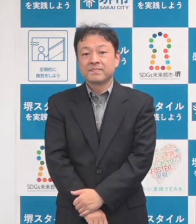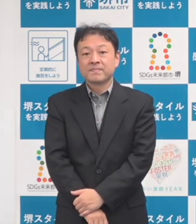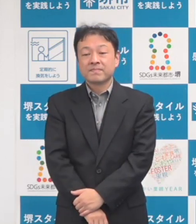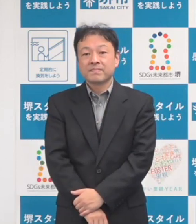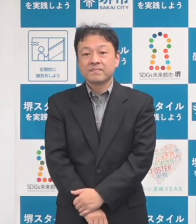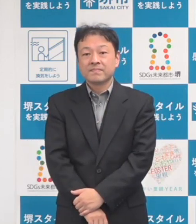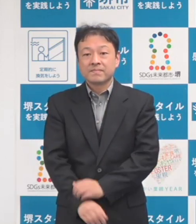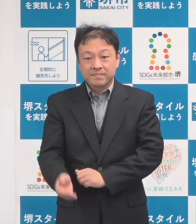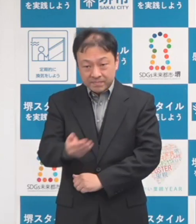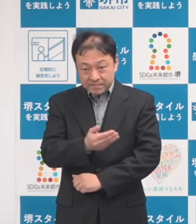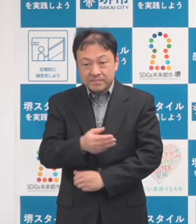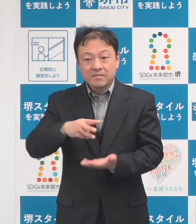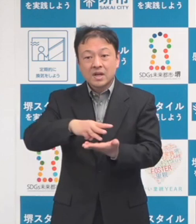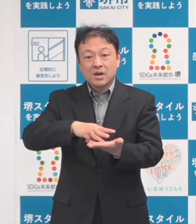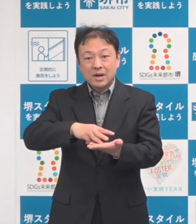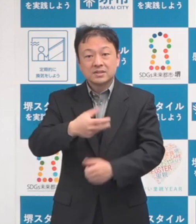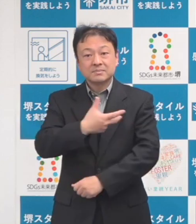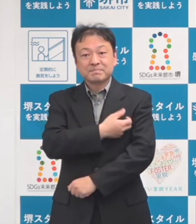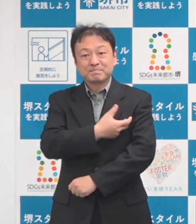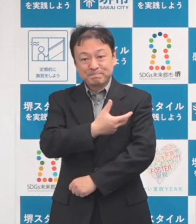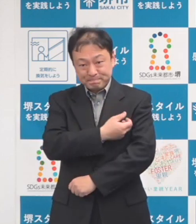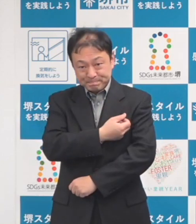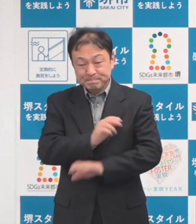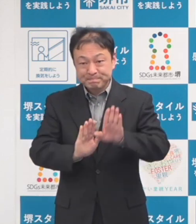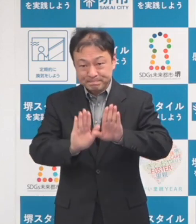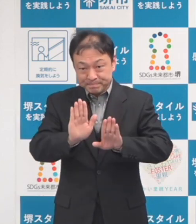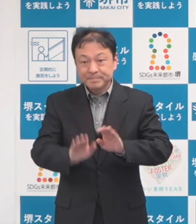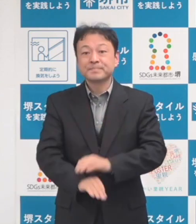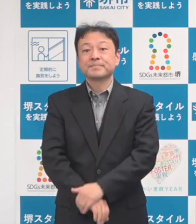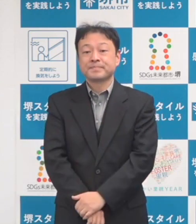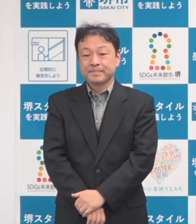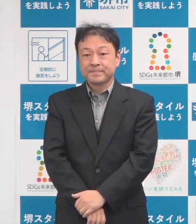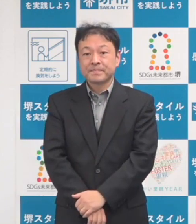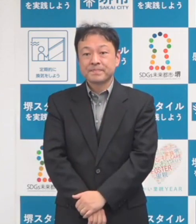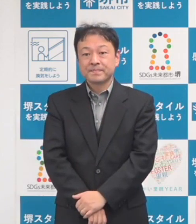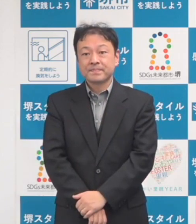続きましてワクチン接種についてもお伝えをいたします。